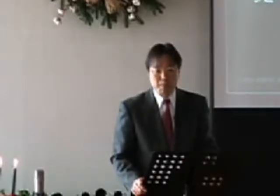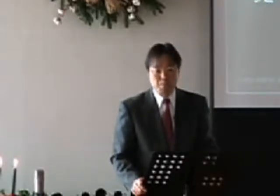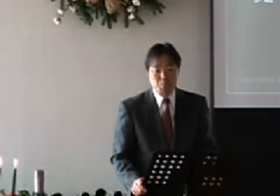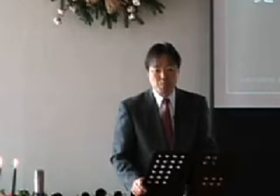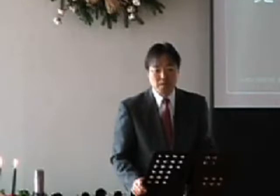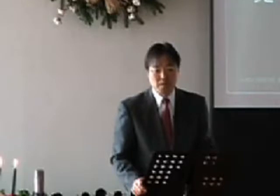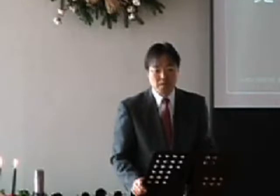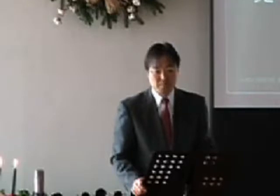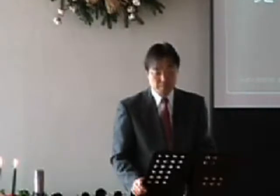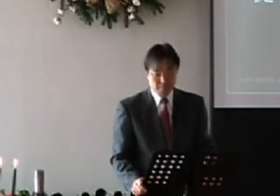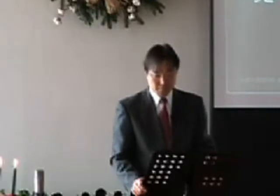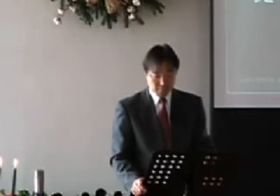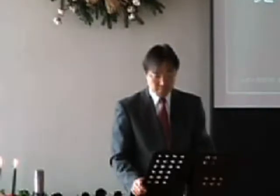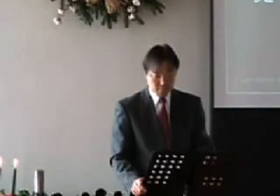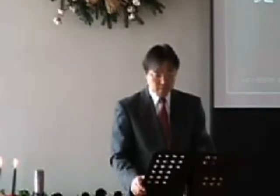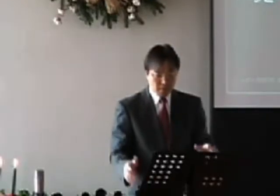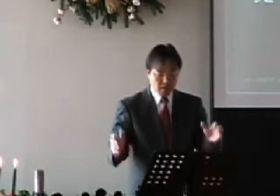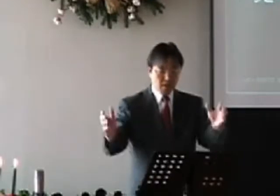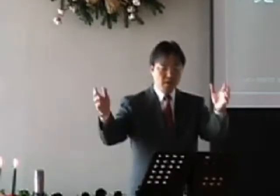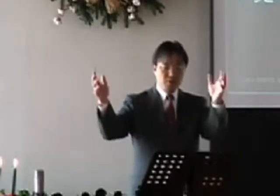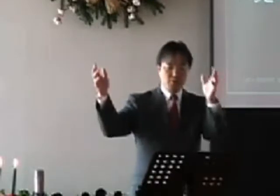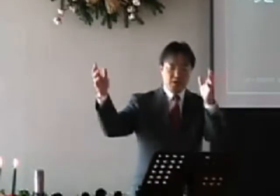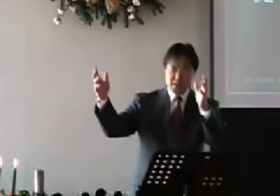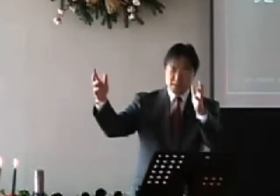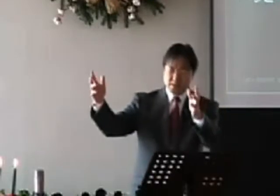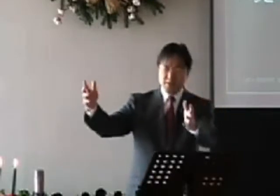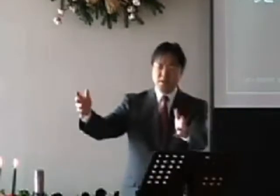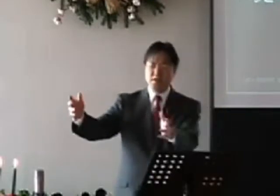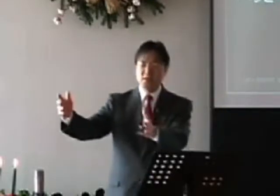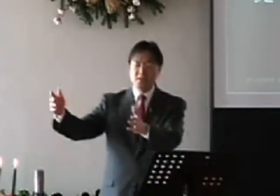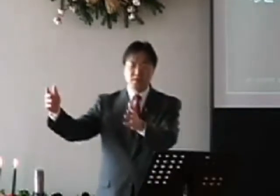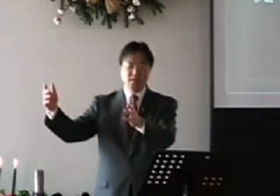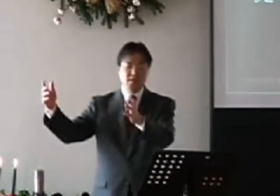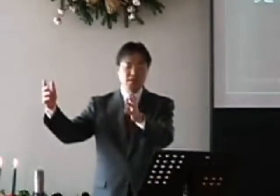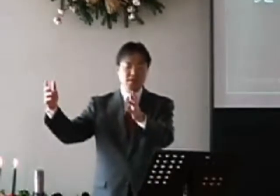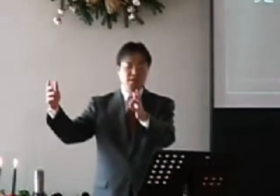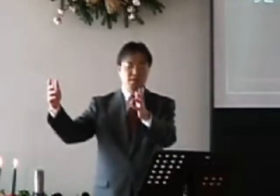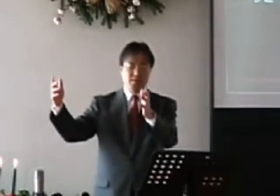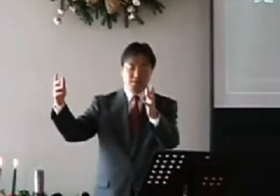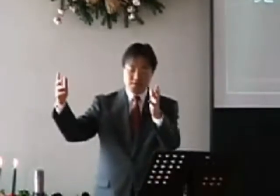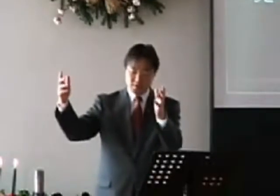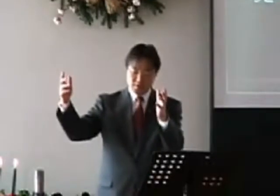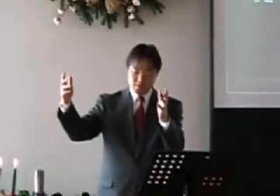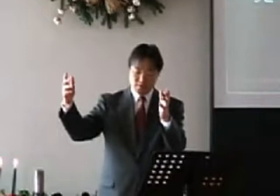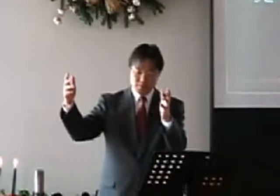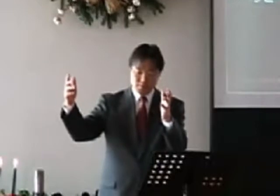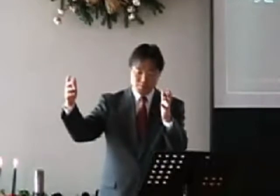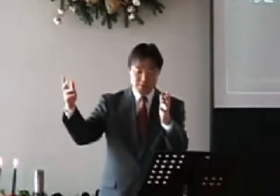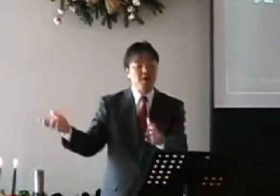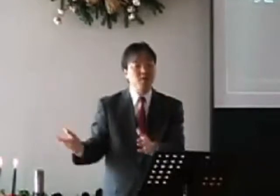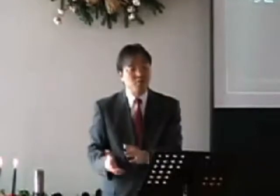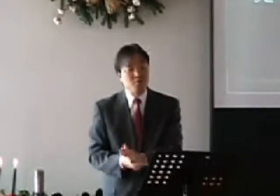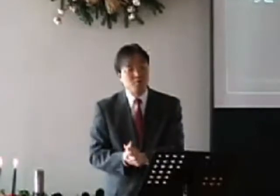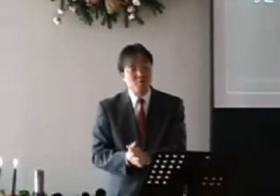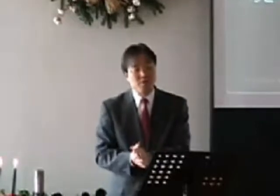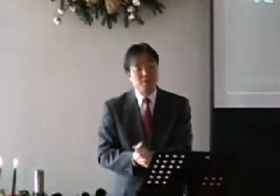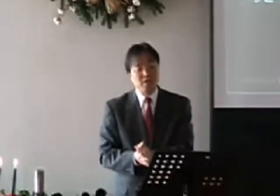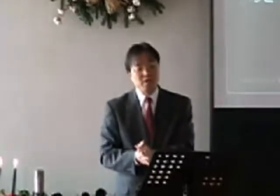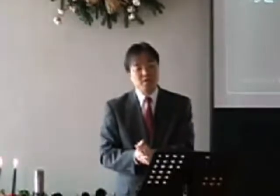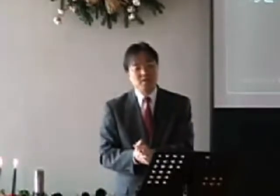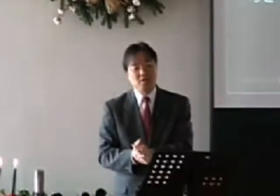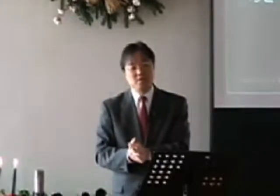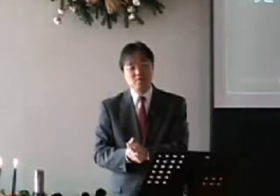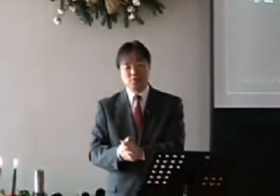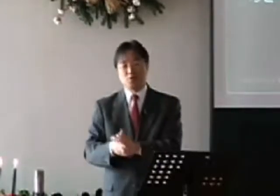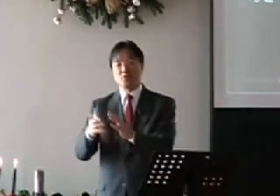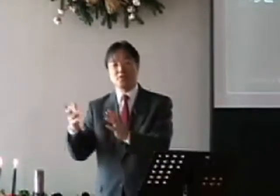らせてくれんか。ヘロデは、後からその、きっとそいつ、そこにいたやつをね、殺そうと思ったんですね。